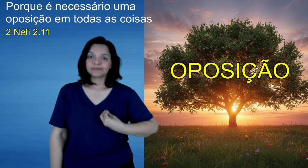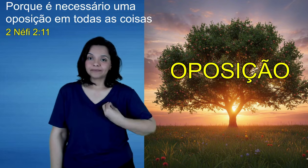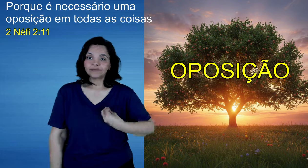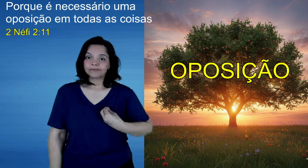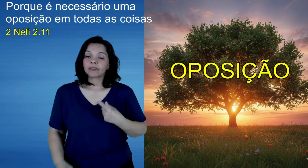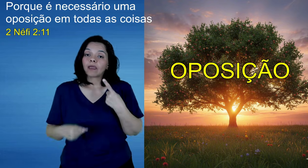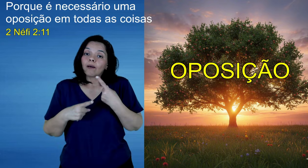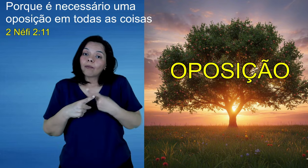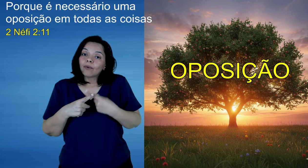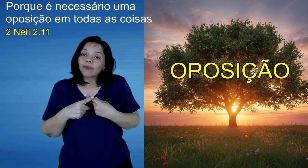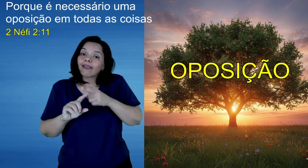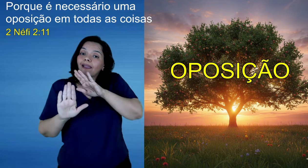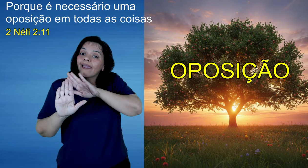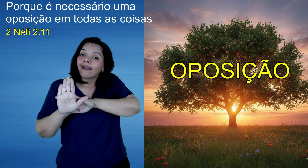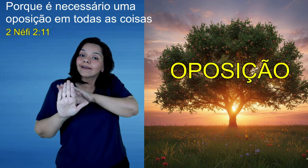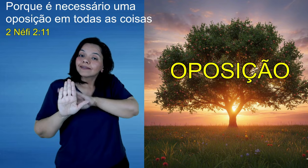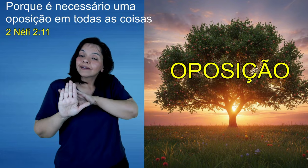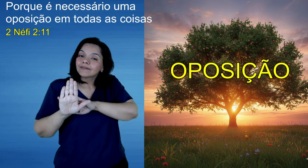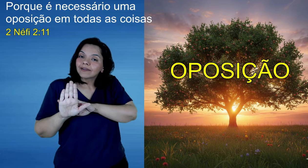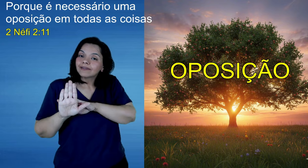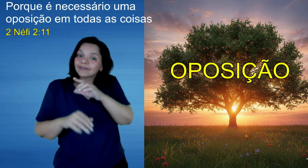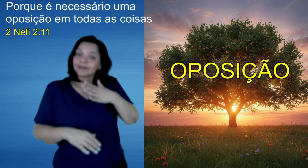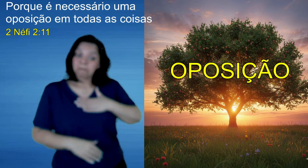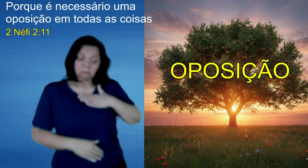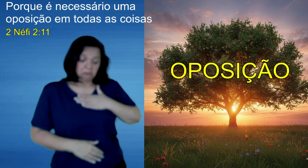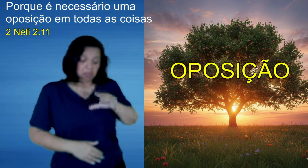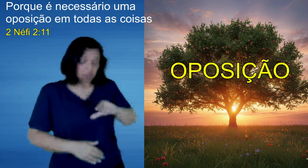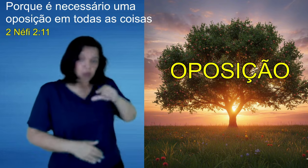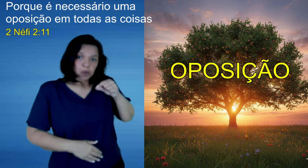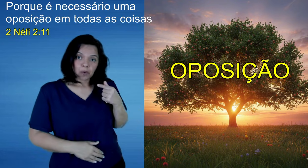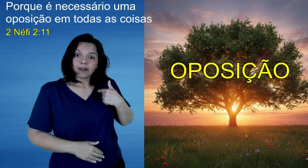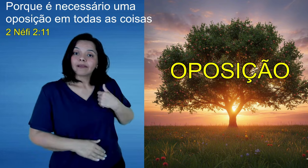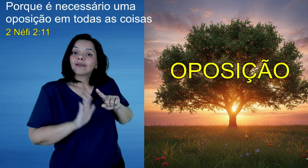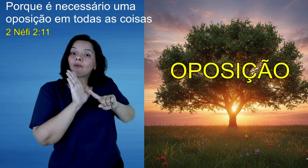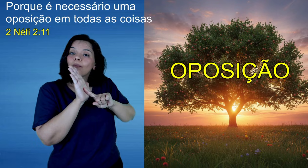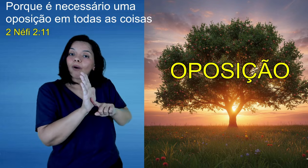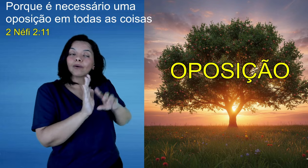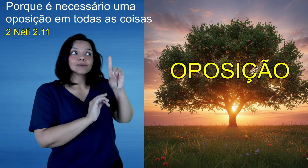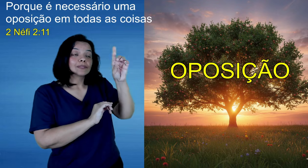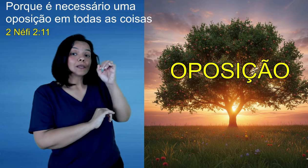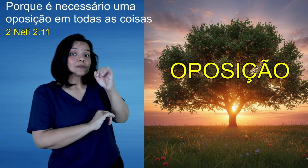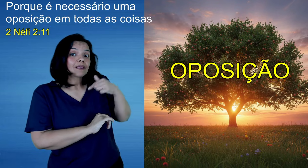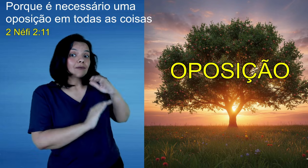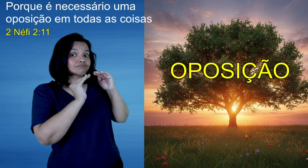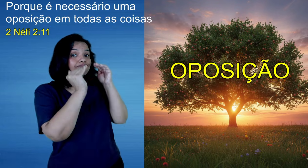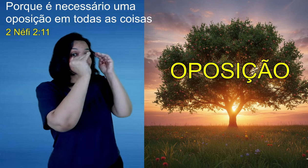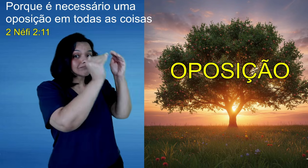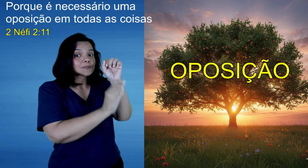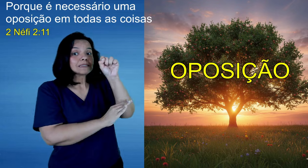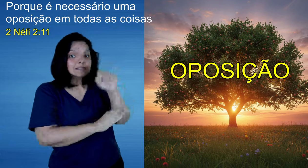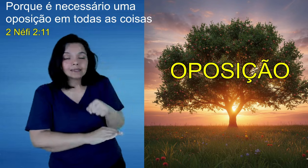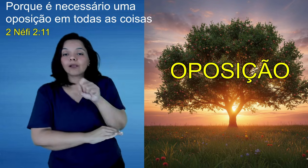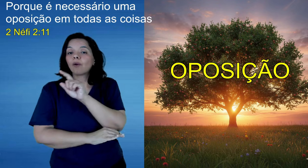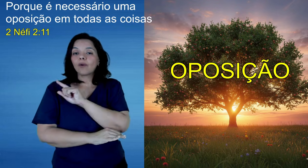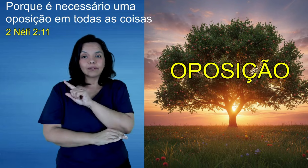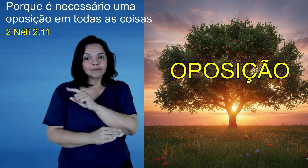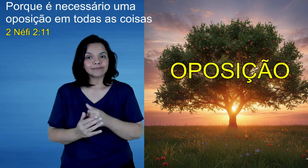Eva, eles precisavam sim viver essa oposição. Porque é através dela que a gente